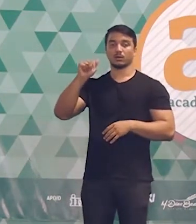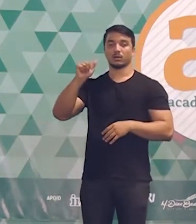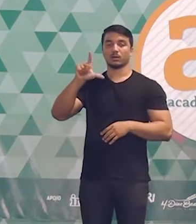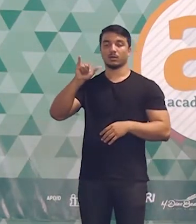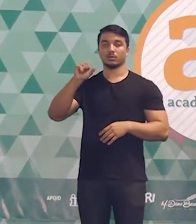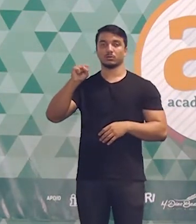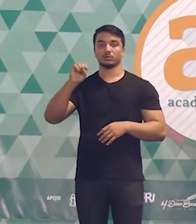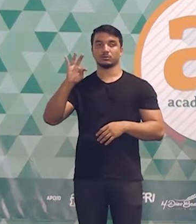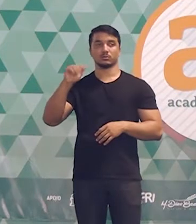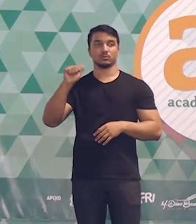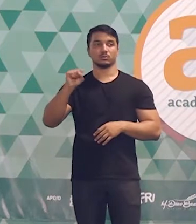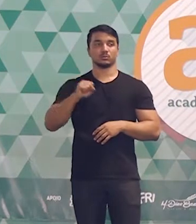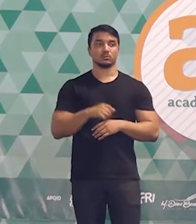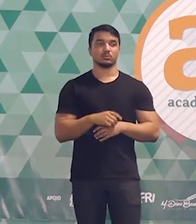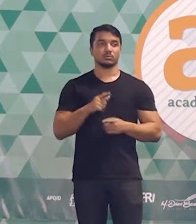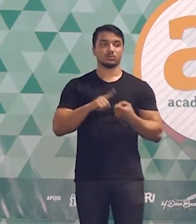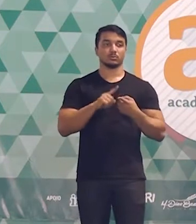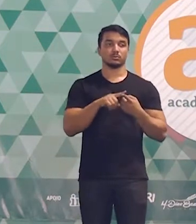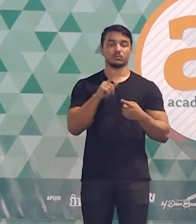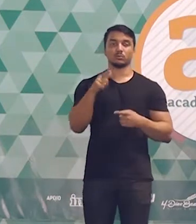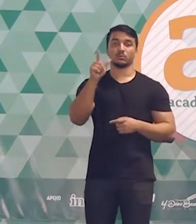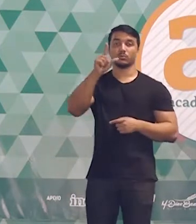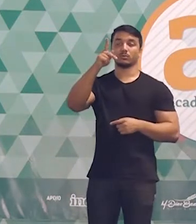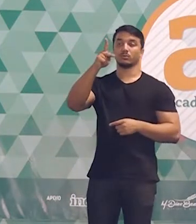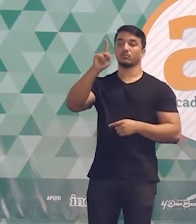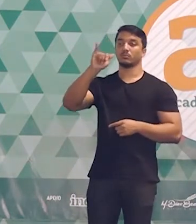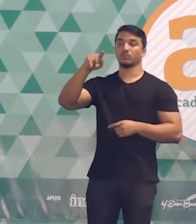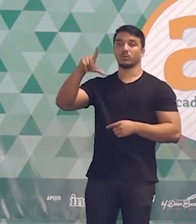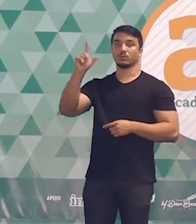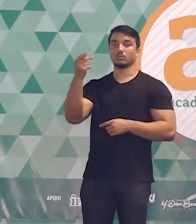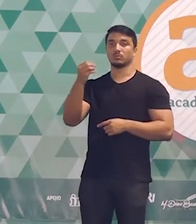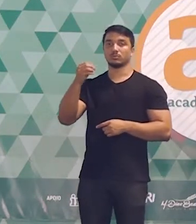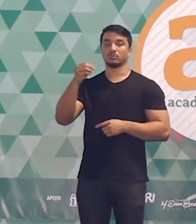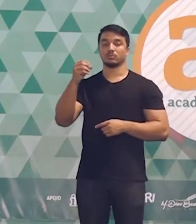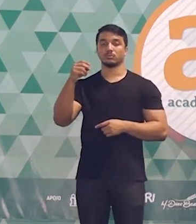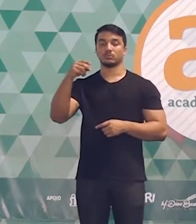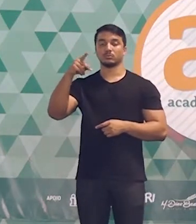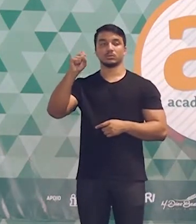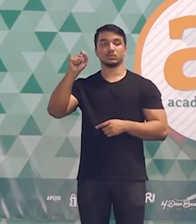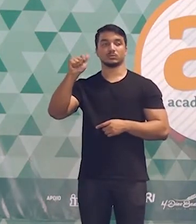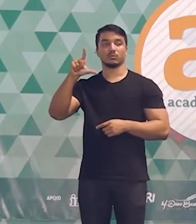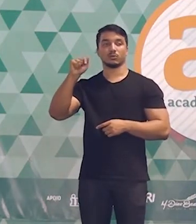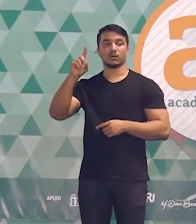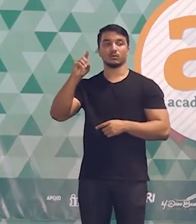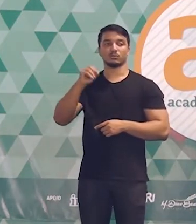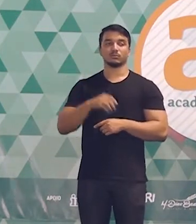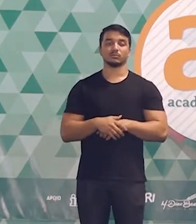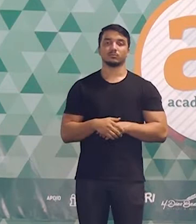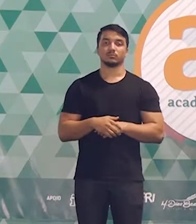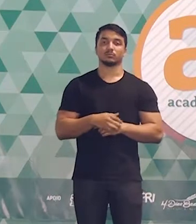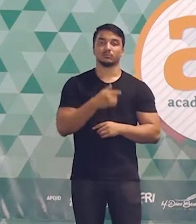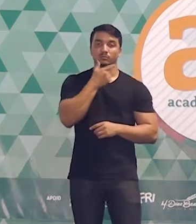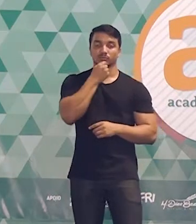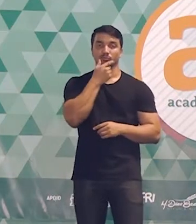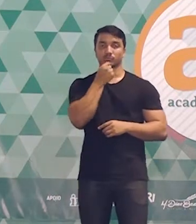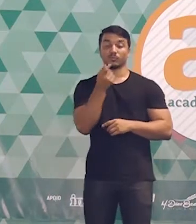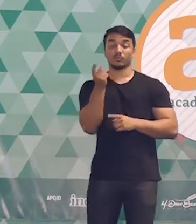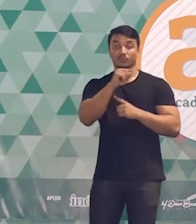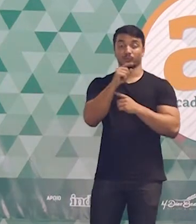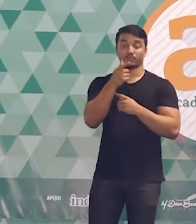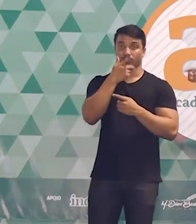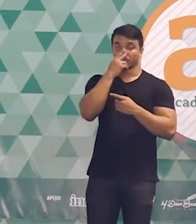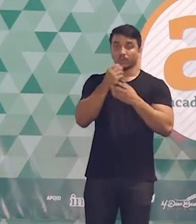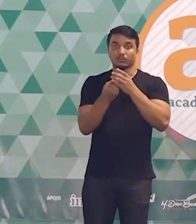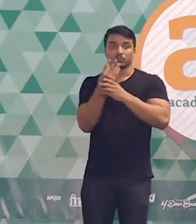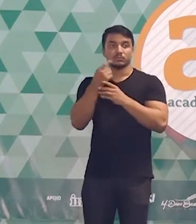com Plínio Salgado, né? Plínio Salgado. Plínio de Andrade, aí misturou Plínio Salgado com Mário de Andrade. Plínio Salgado,